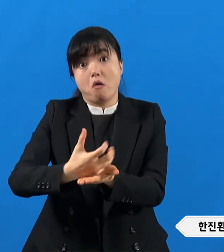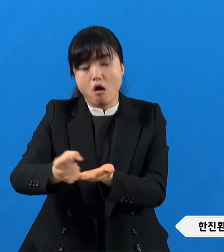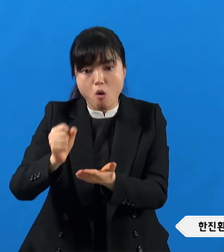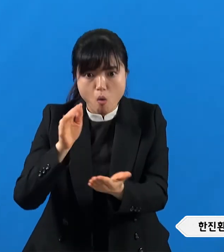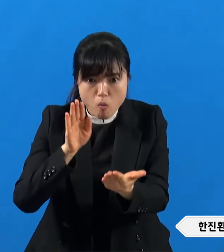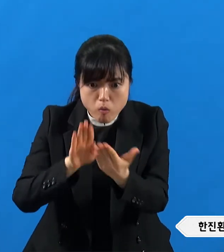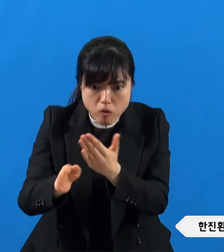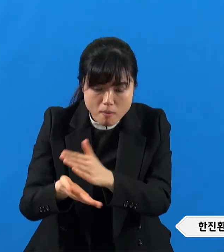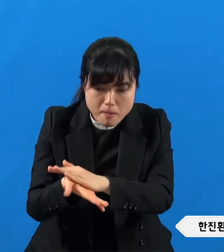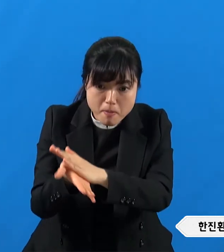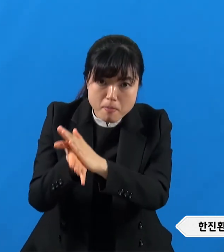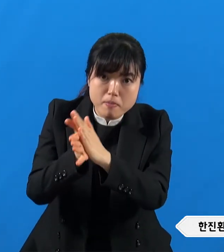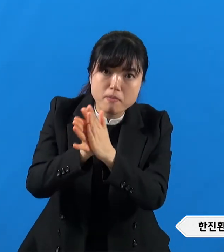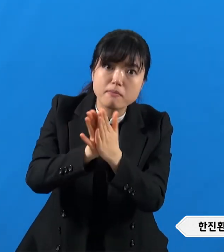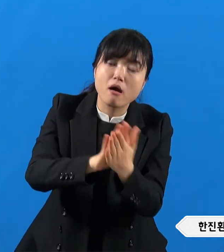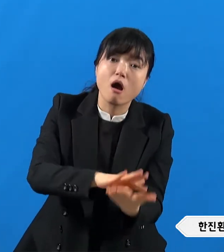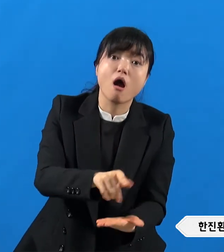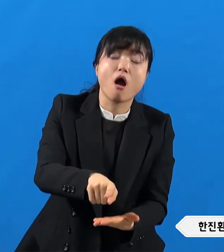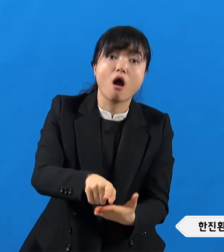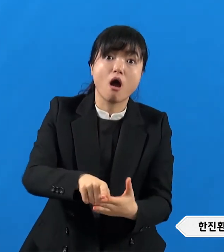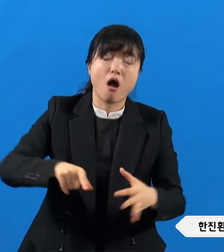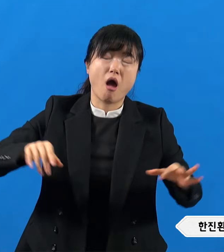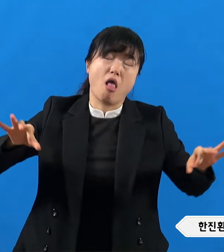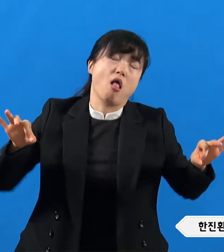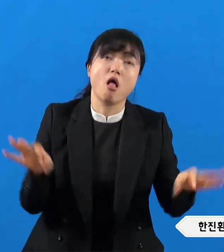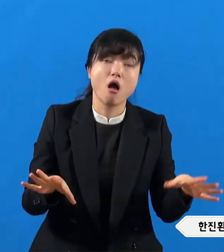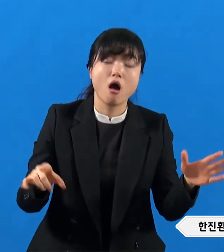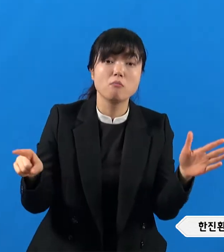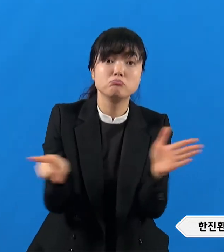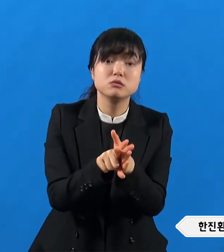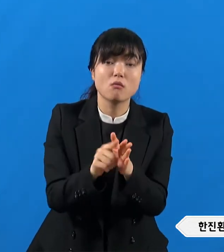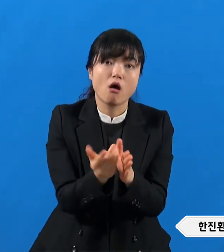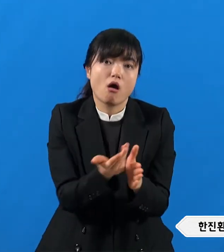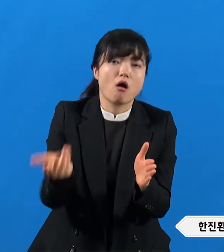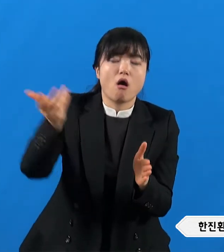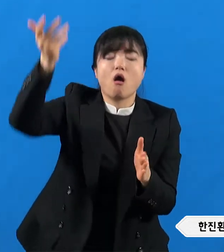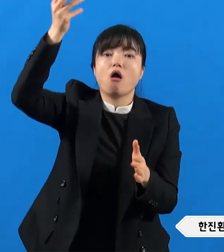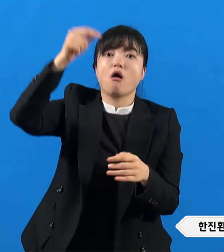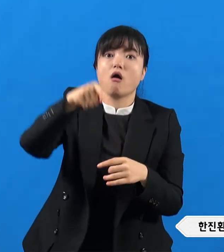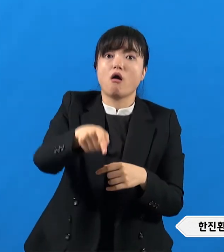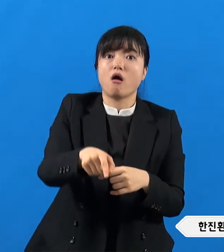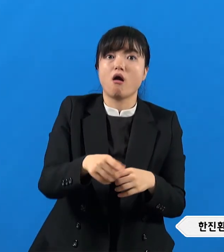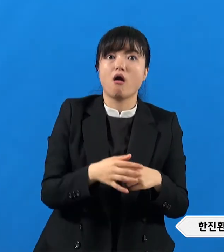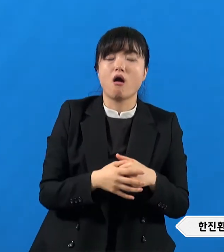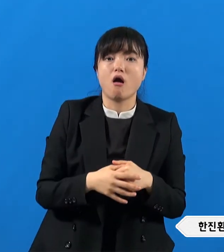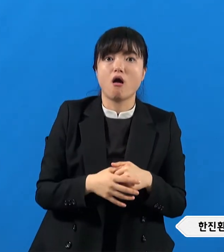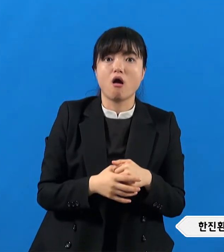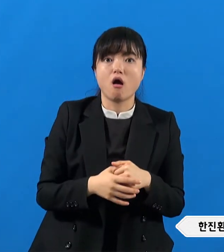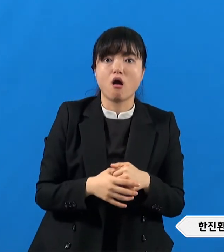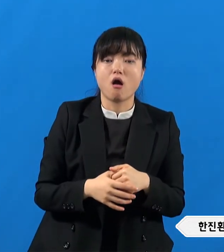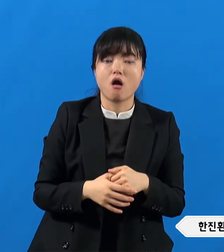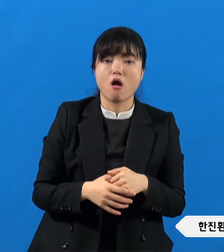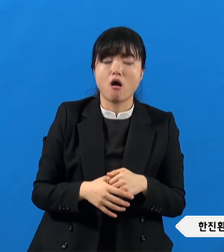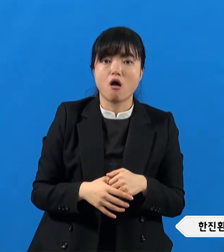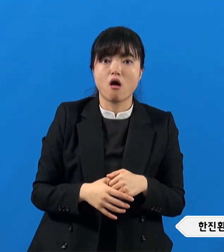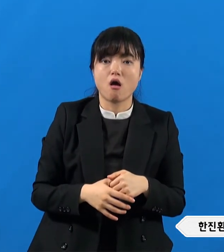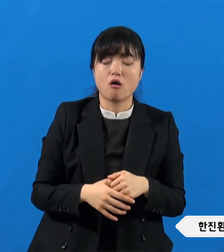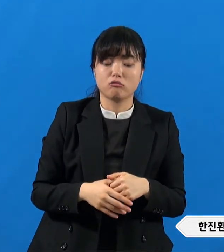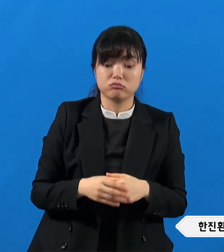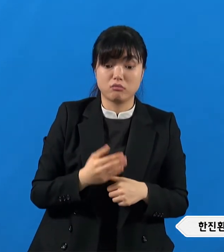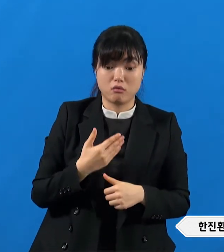변화되기 시작하는데 짧은 시간에 그렇게 정말 180도로 변화되는 사람은 저도 처음